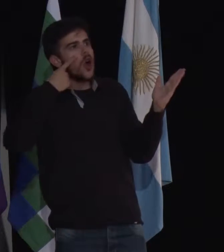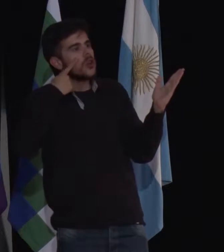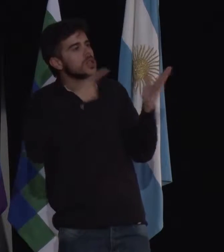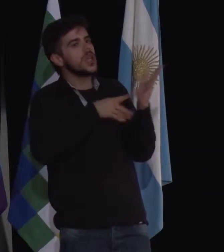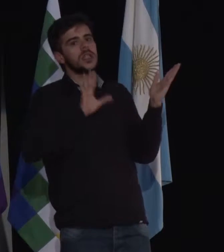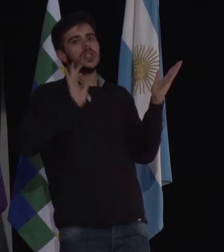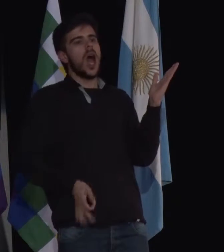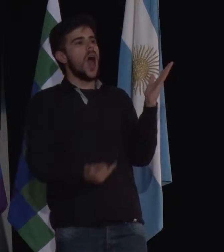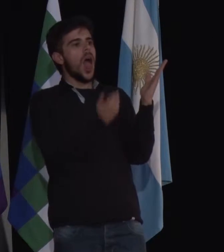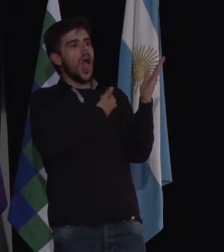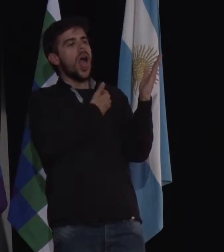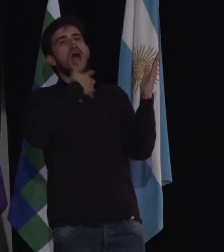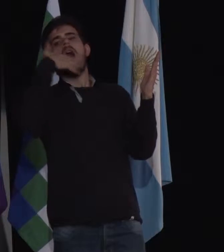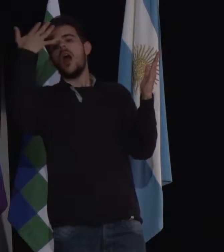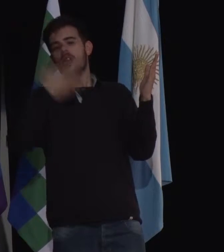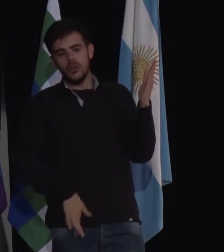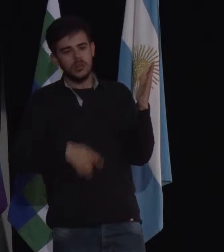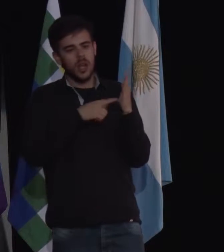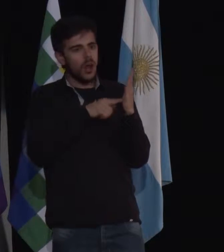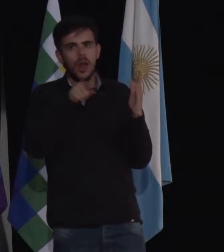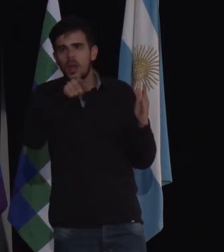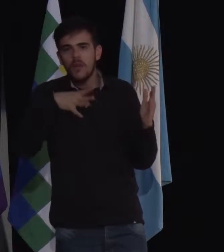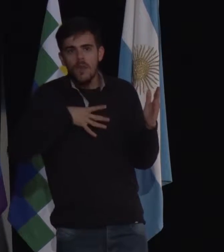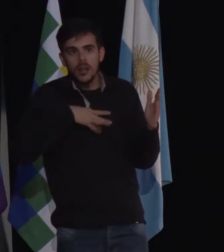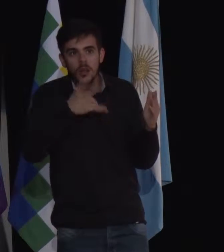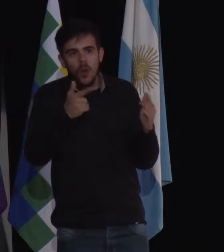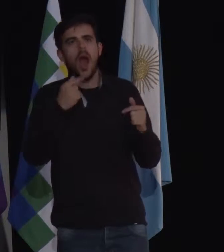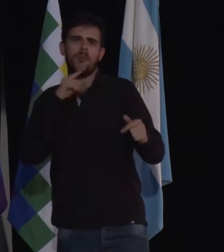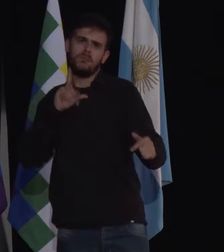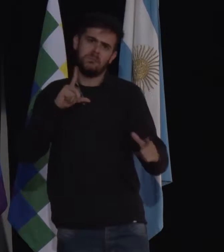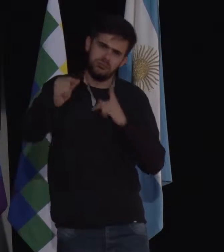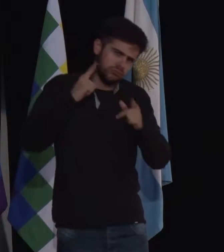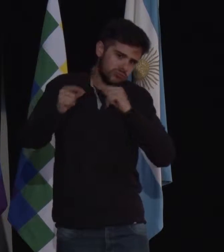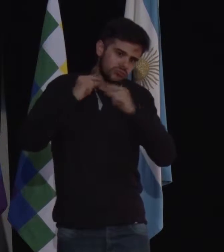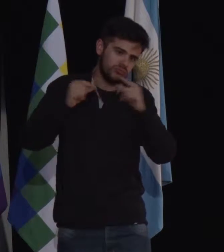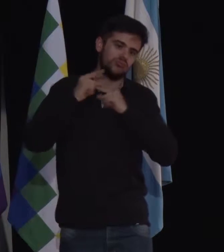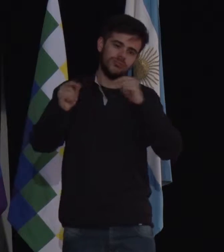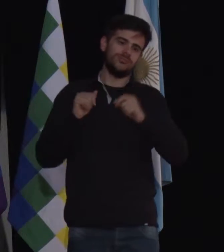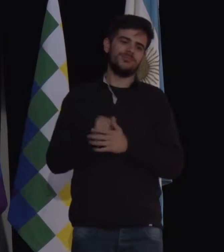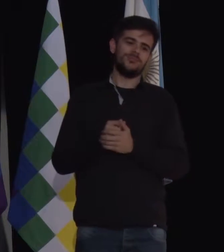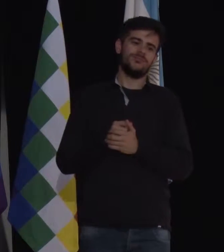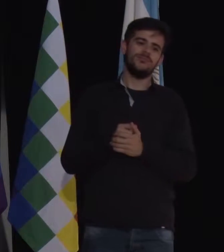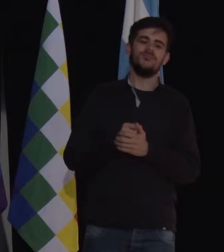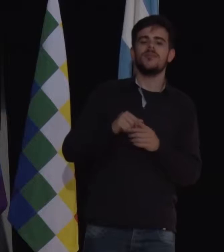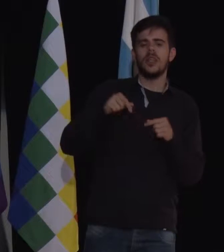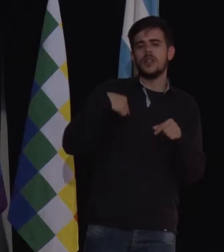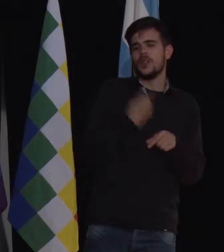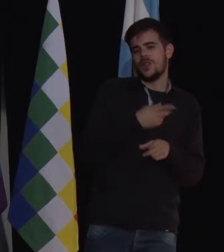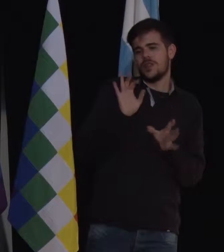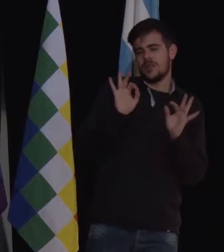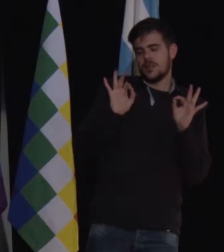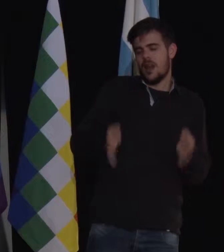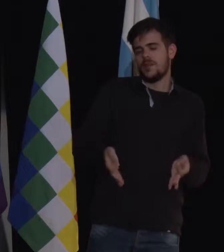manera plena y total en todos los medios. Sabemos, obviamente, que en muchos